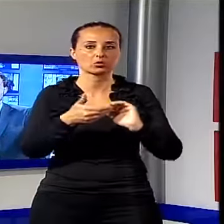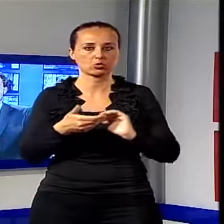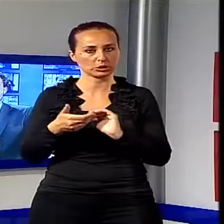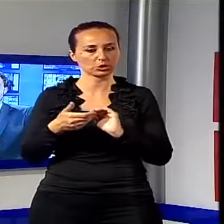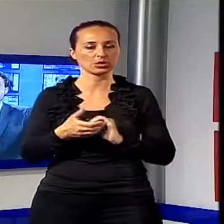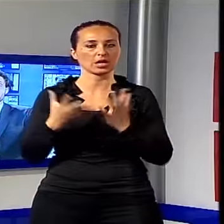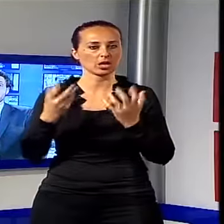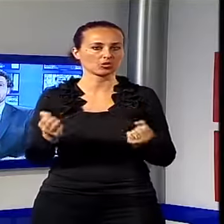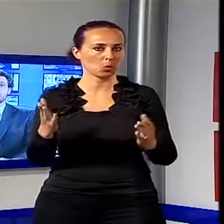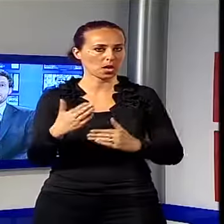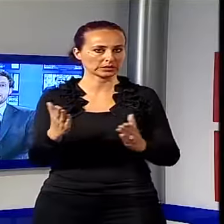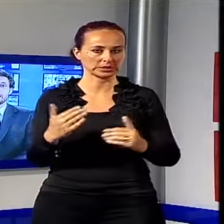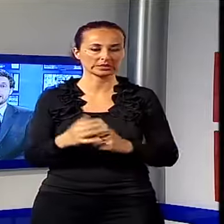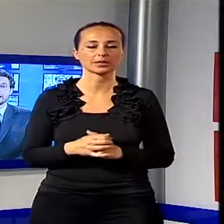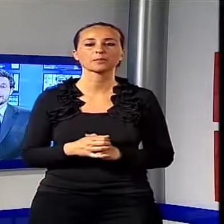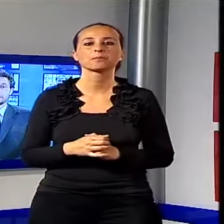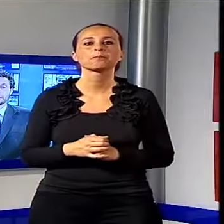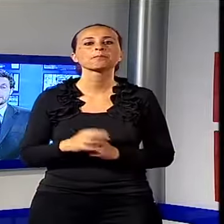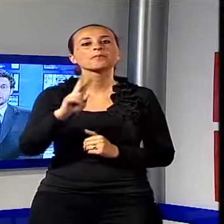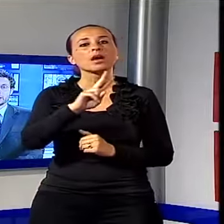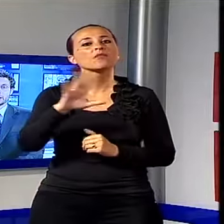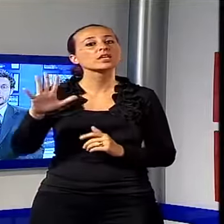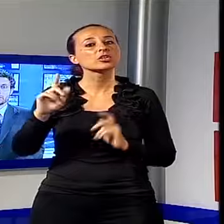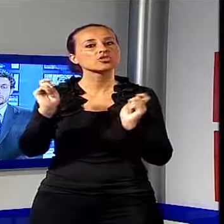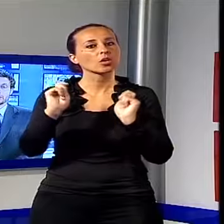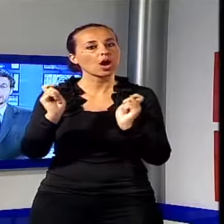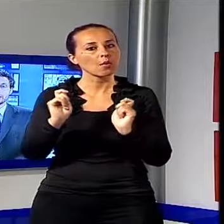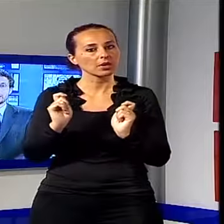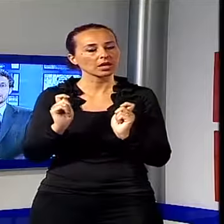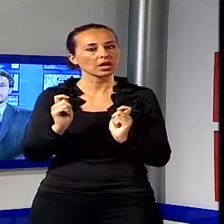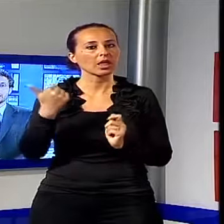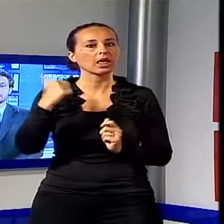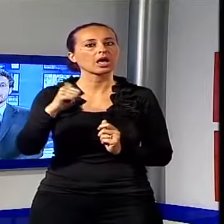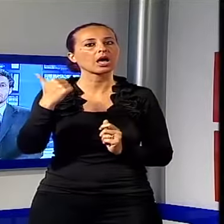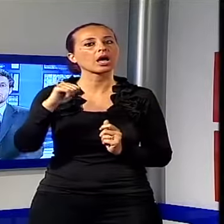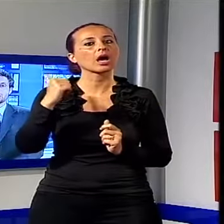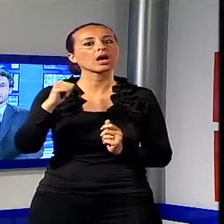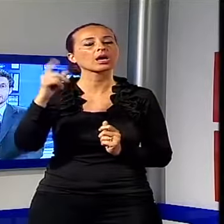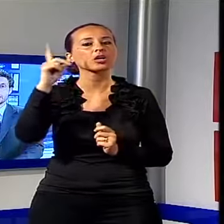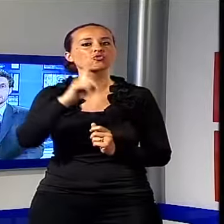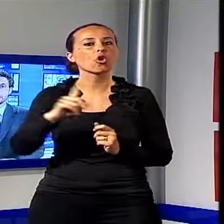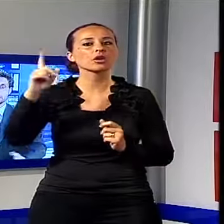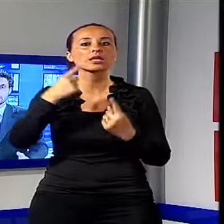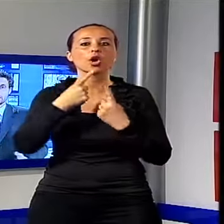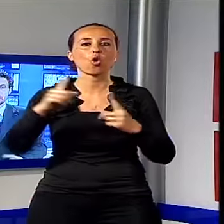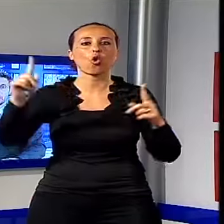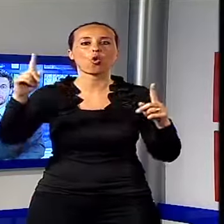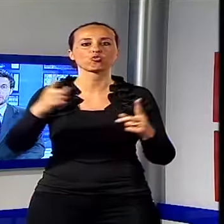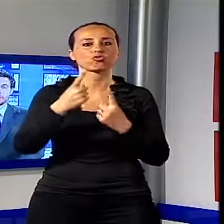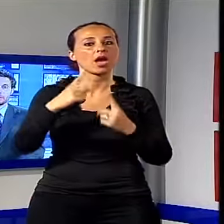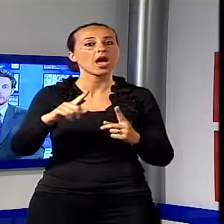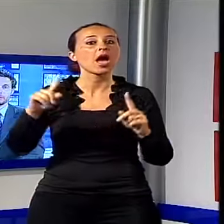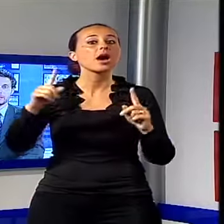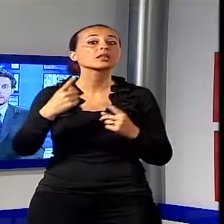Il 25 aprile è da tradizione anche una giornata di concerti, concerti in onore proprio della